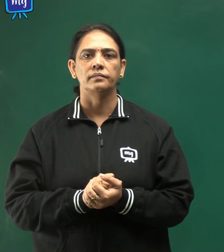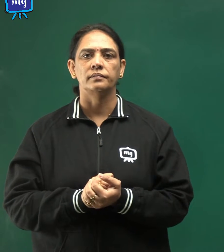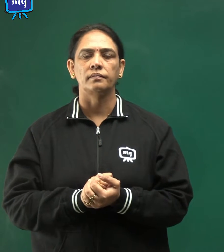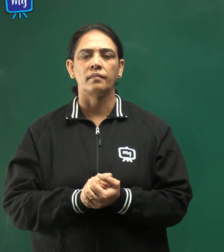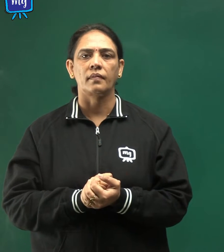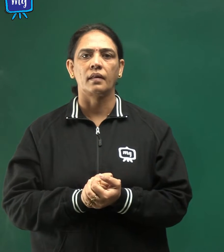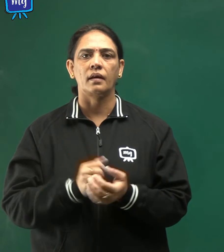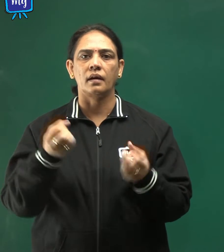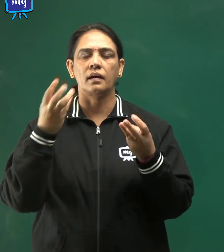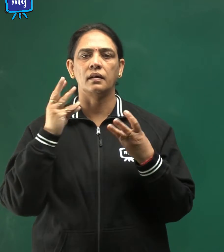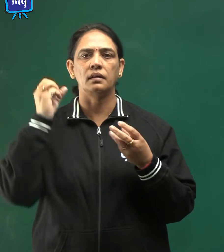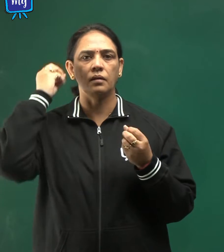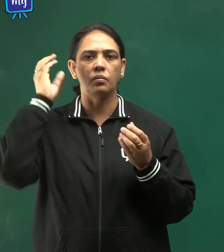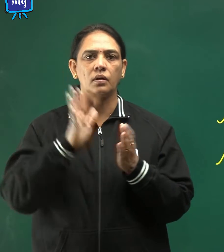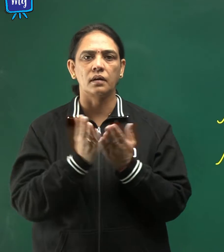गणित की पुस्तकें